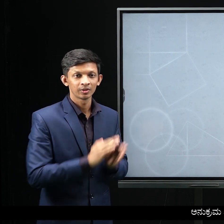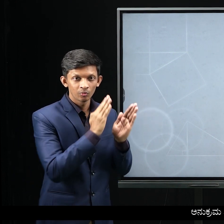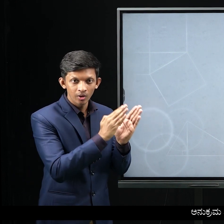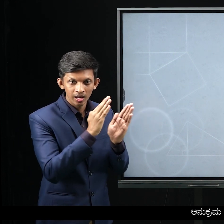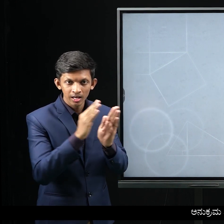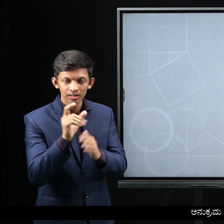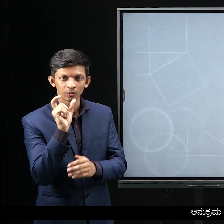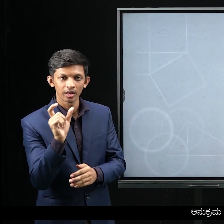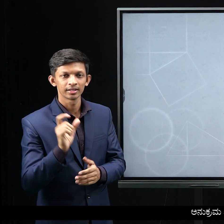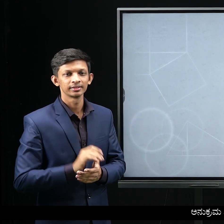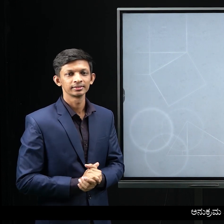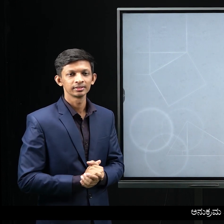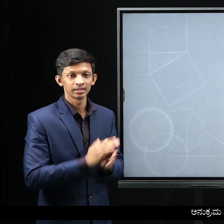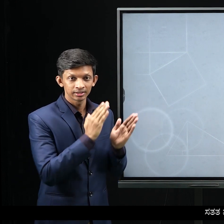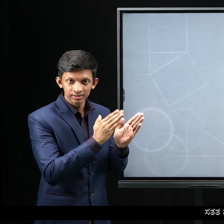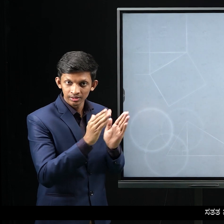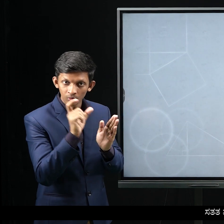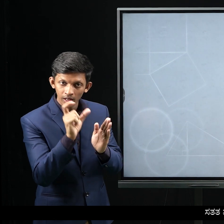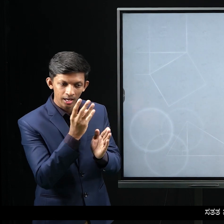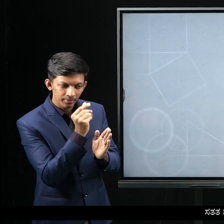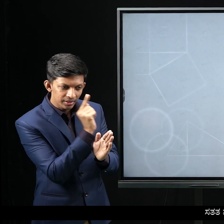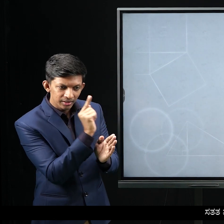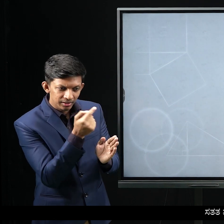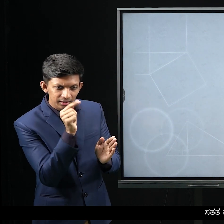ಅನುಕ್ರಮ ನಿಯಮಗಳು, ಸತತ ಪದಗಳು.